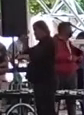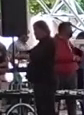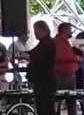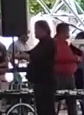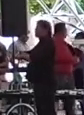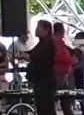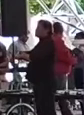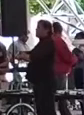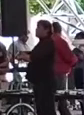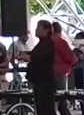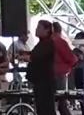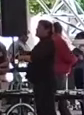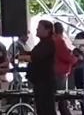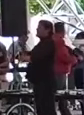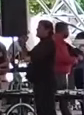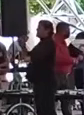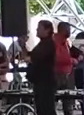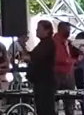DIF.